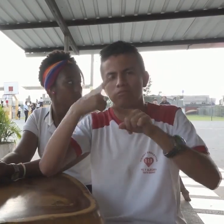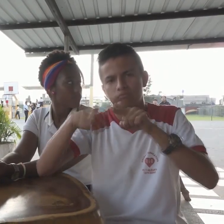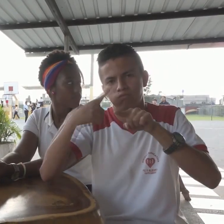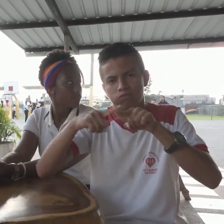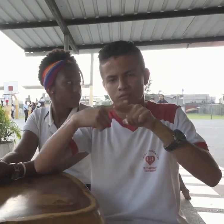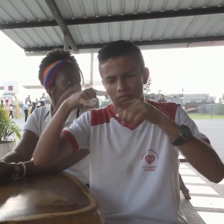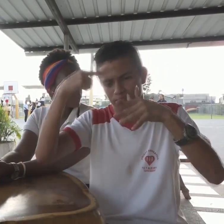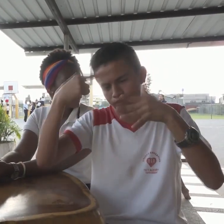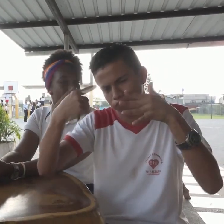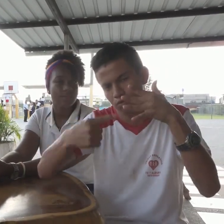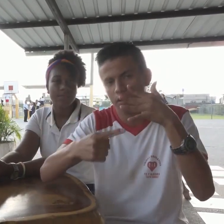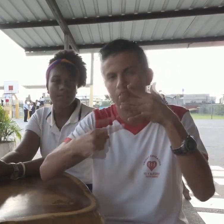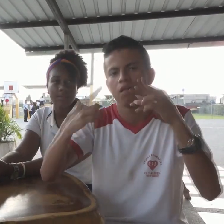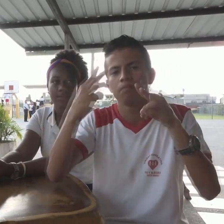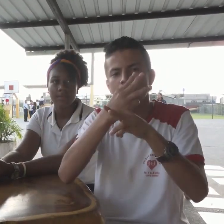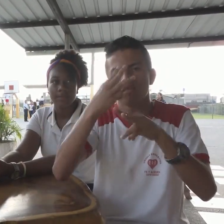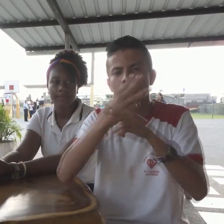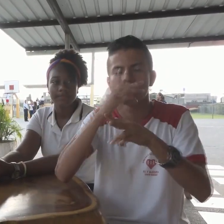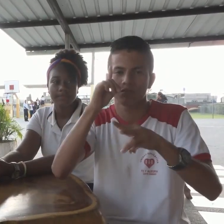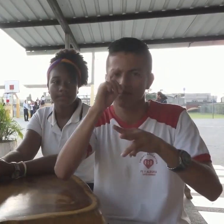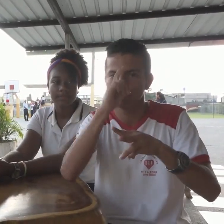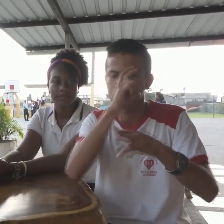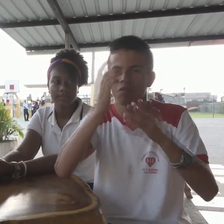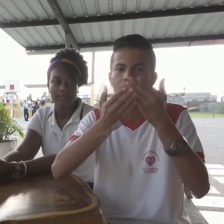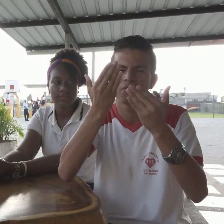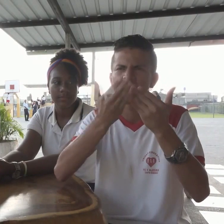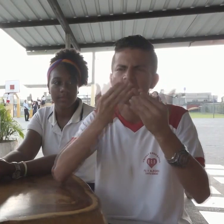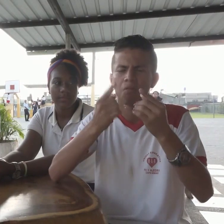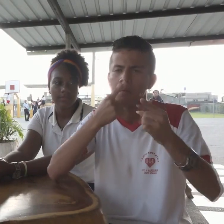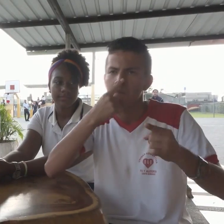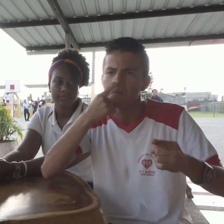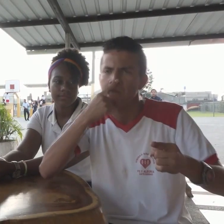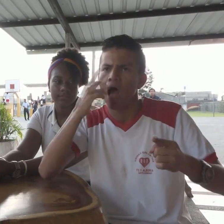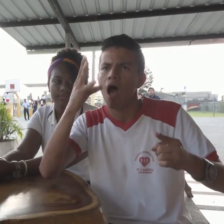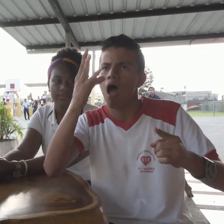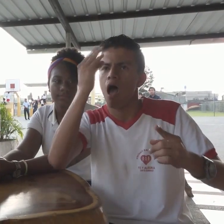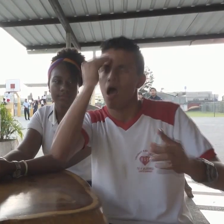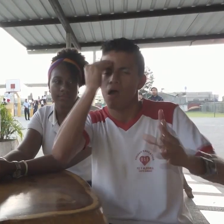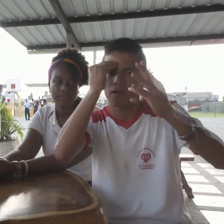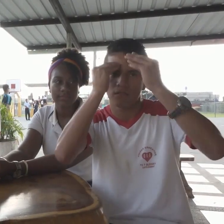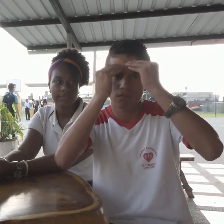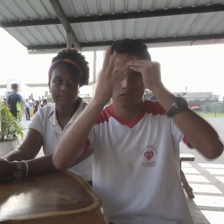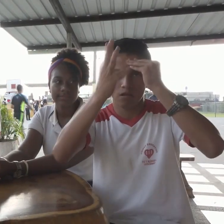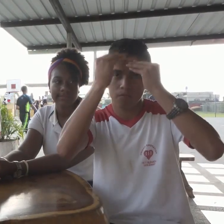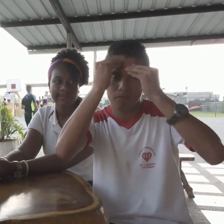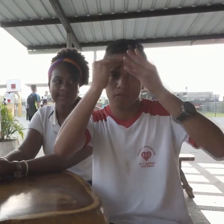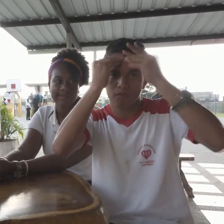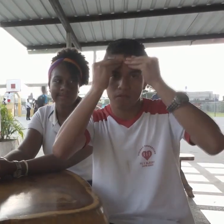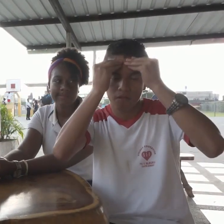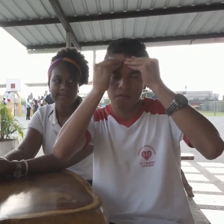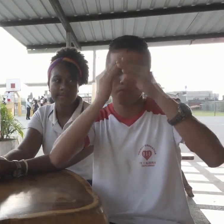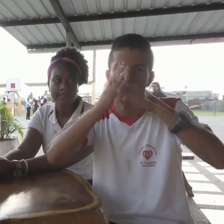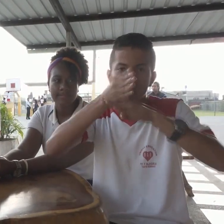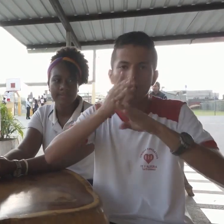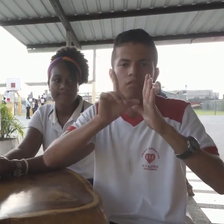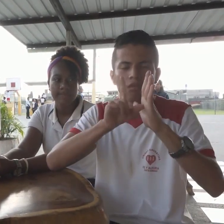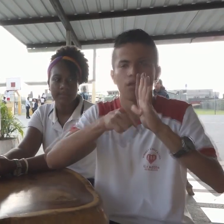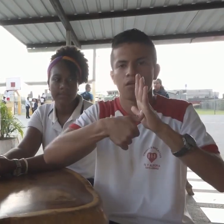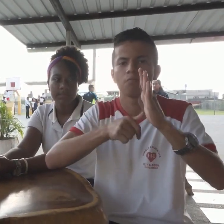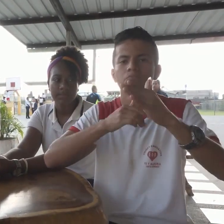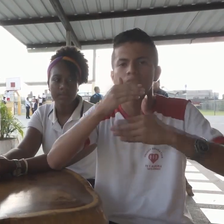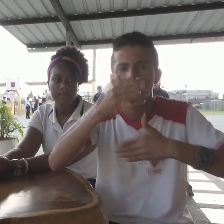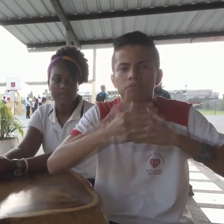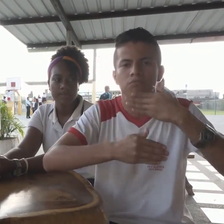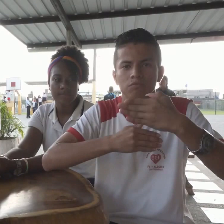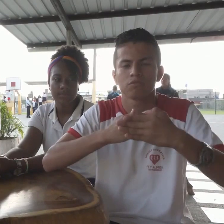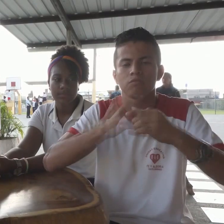Refiriéndonos al tema de las diferentes materias, hemos tenido materias que son difíciles, otras fáciles